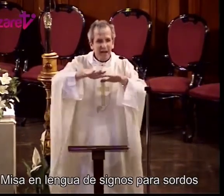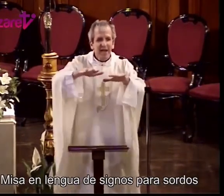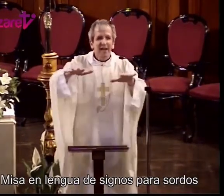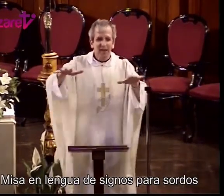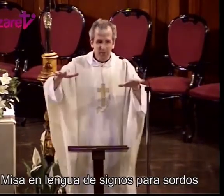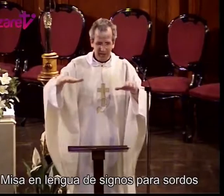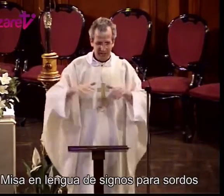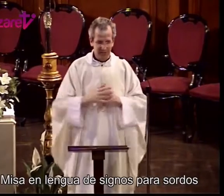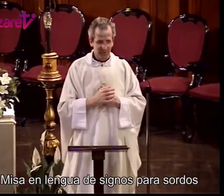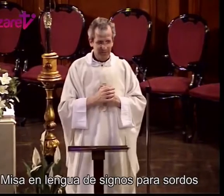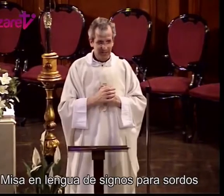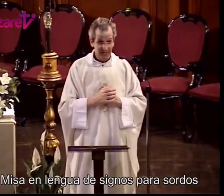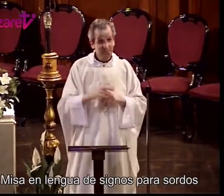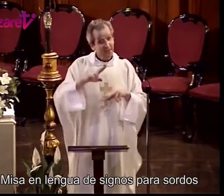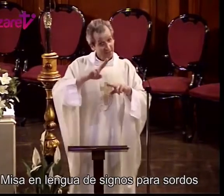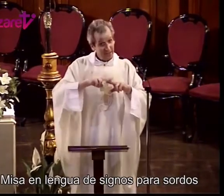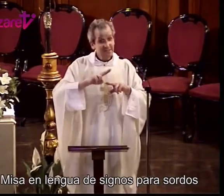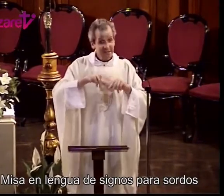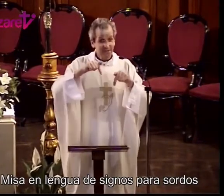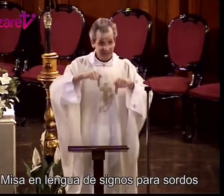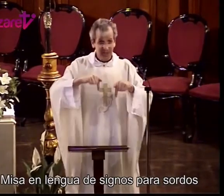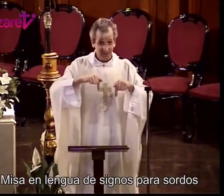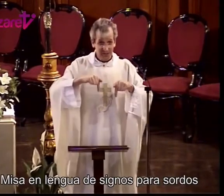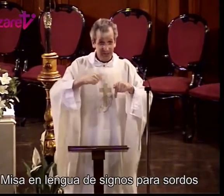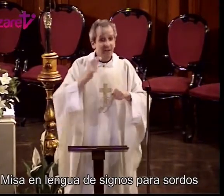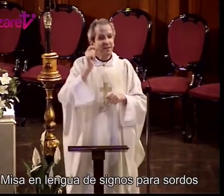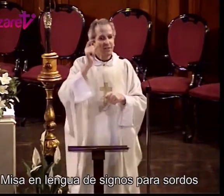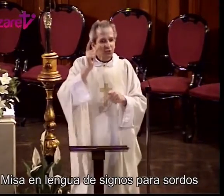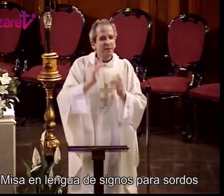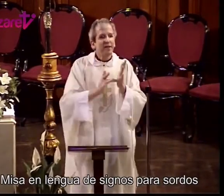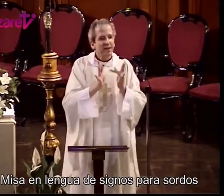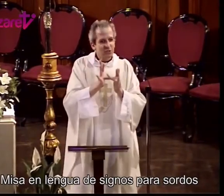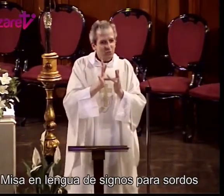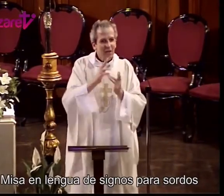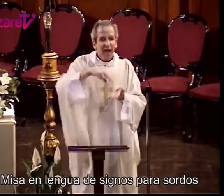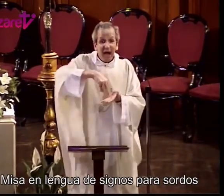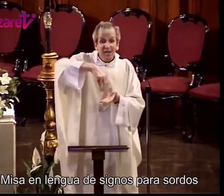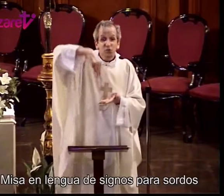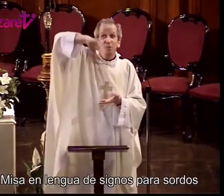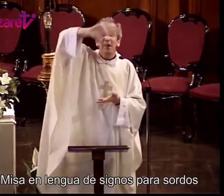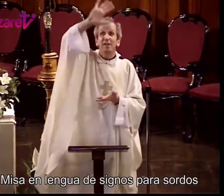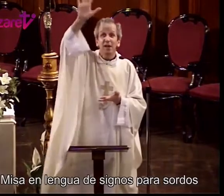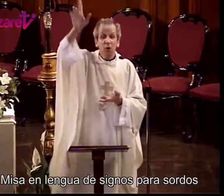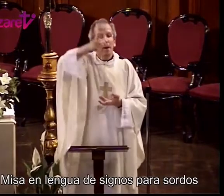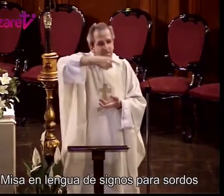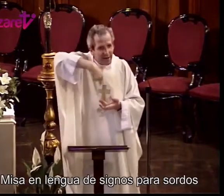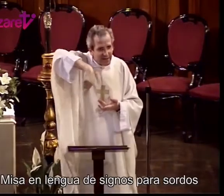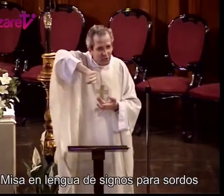en cada una de esas circunstancias. Esta es la fiesta de hoy, ¿eh? Descubrir que Jesús ha subido al cielo para que